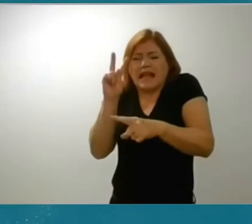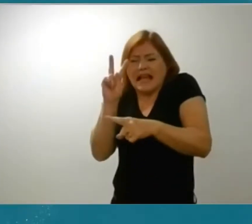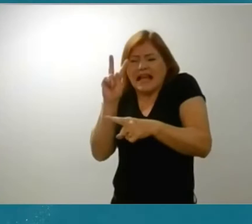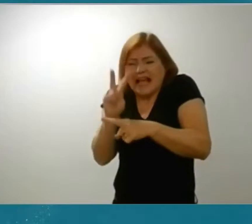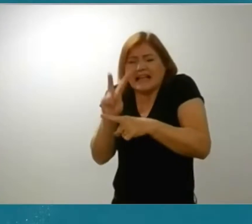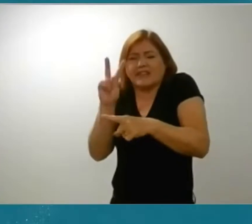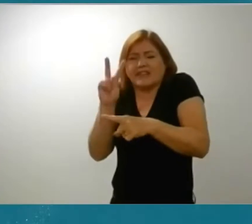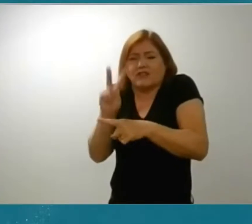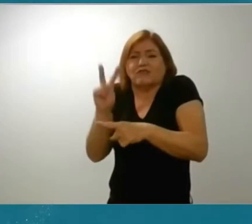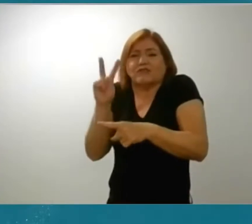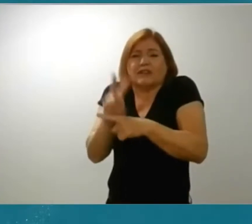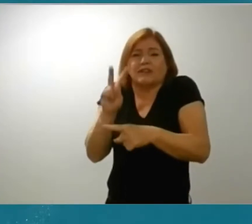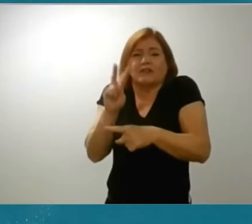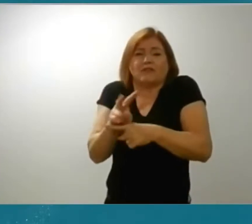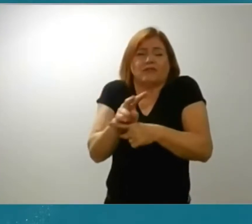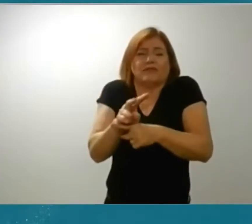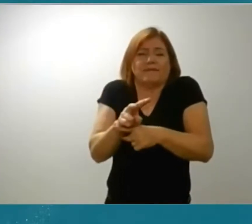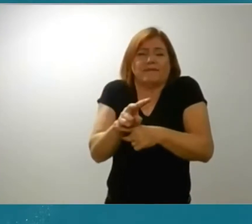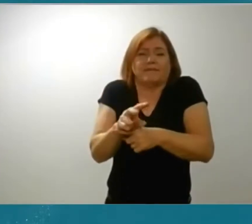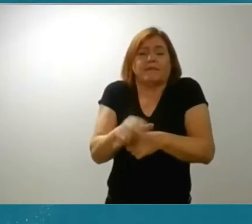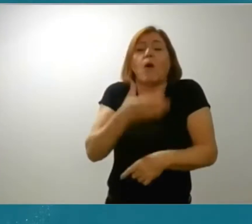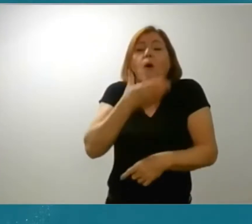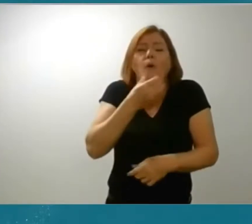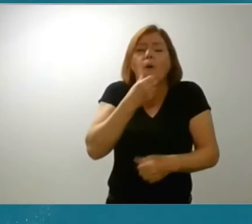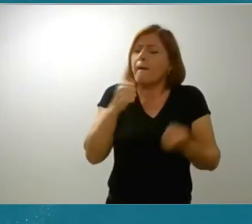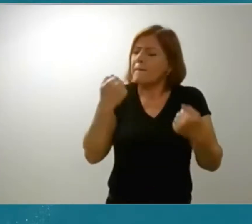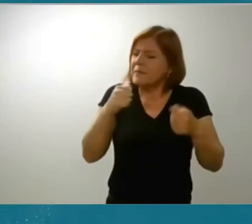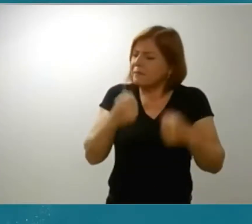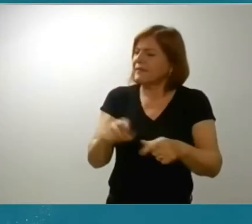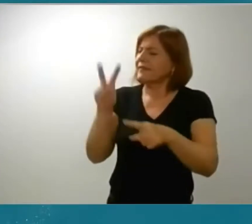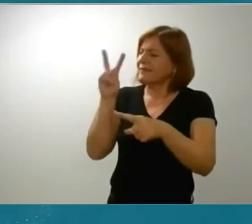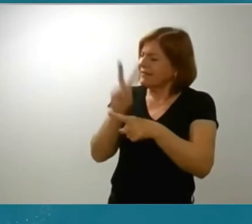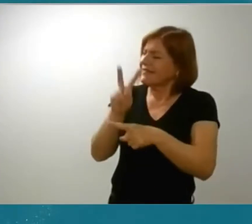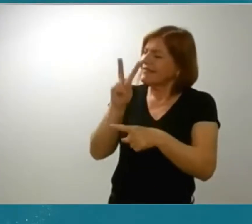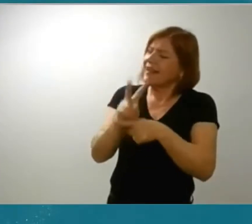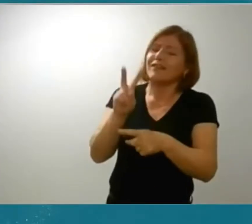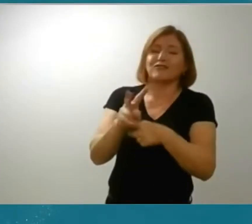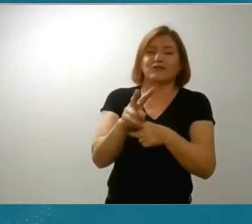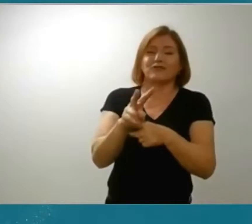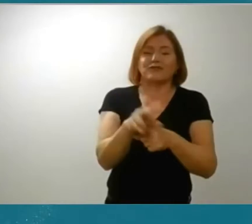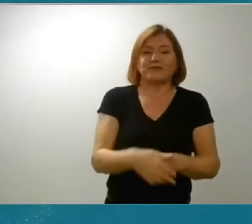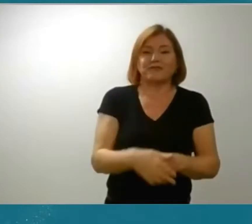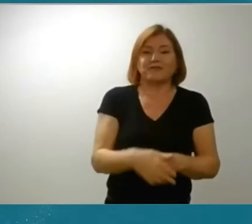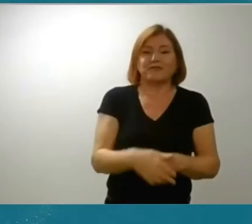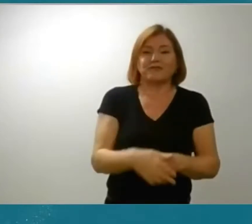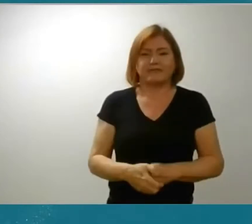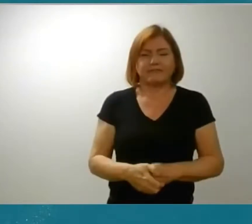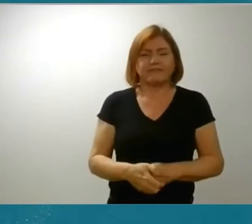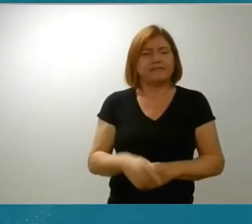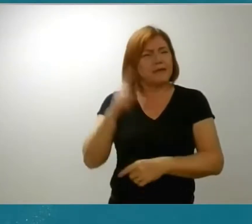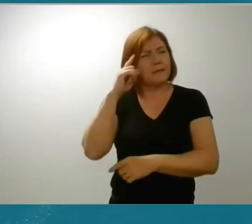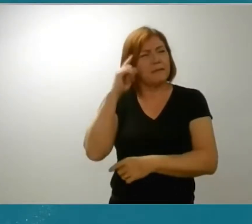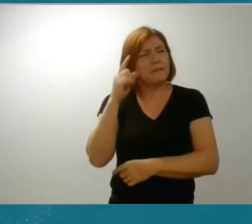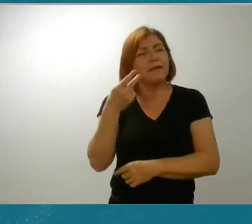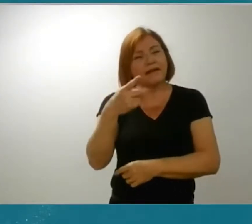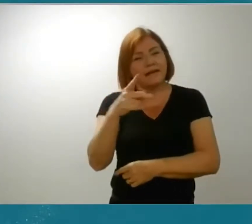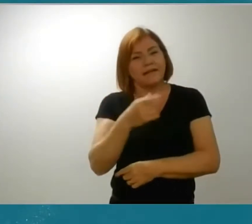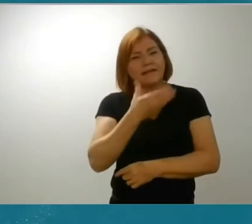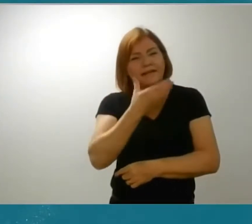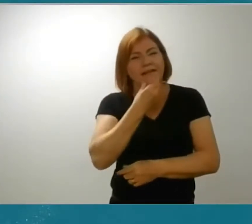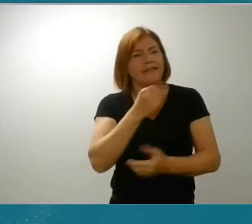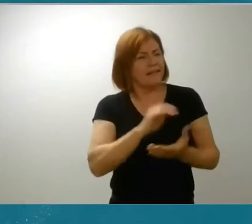esse homem precisa de ajuda. Pense um pouquinho no seu marido. Seu marido sozinho, ele não consegue se